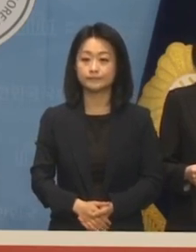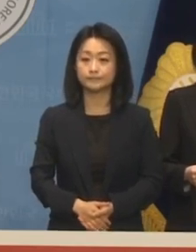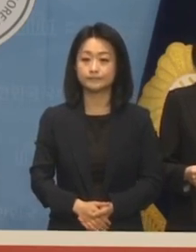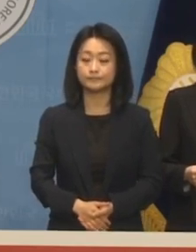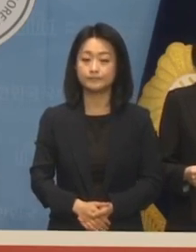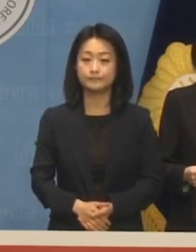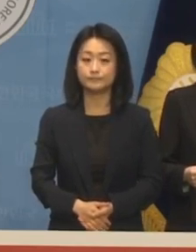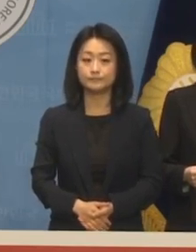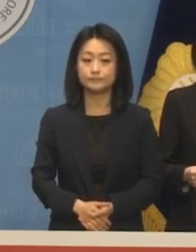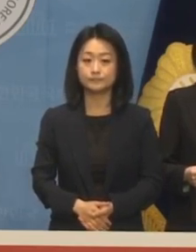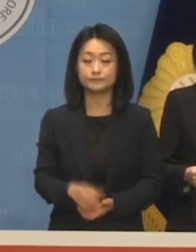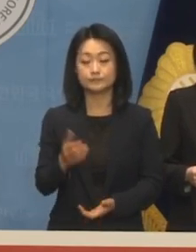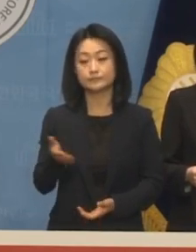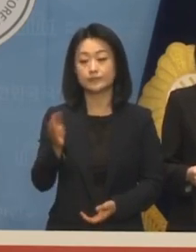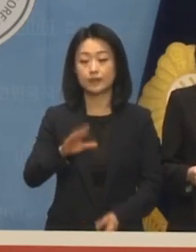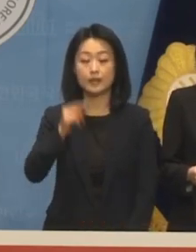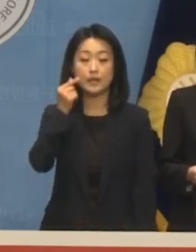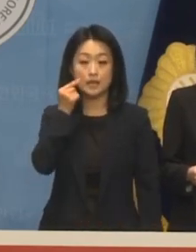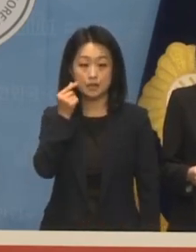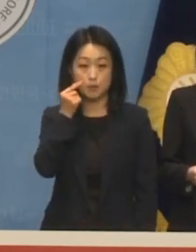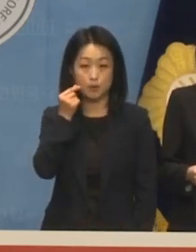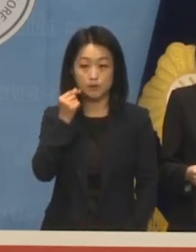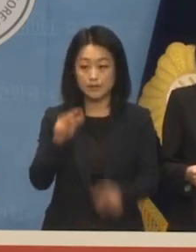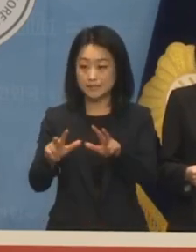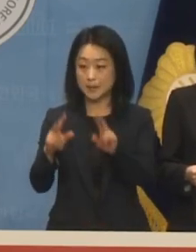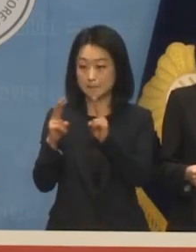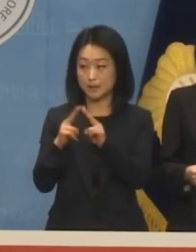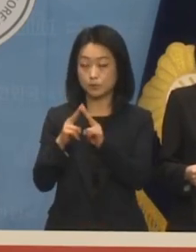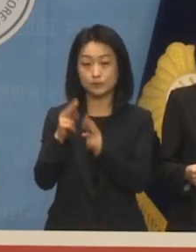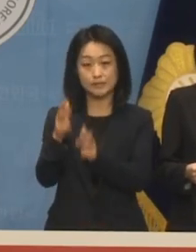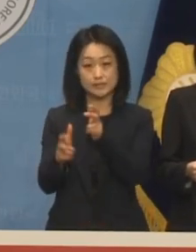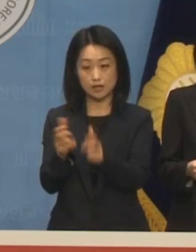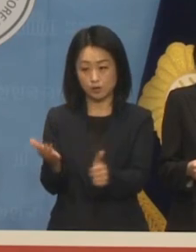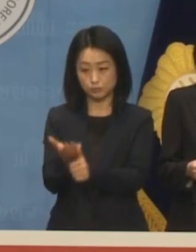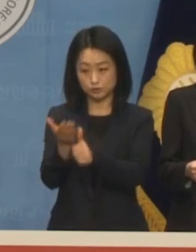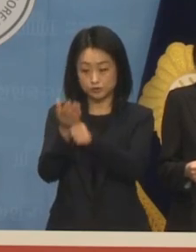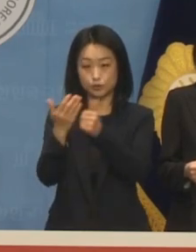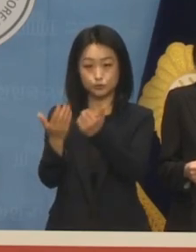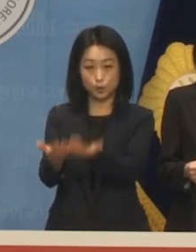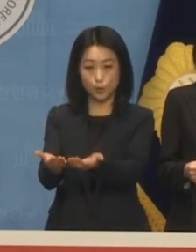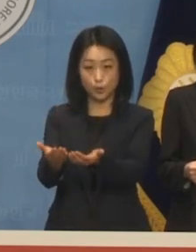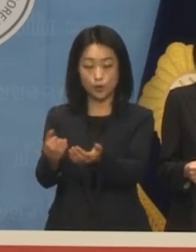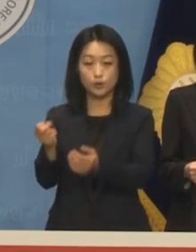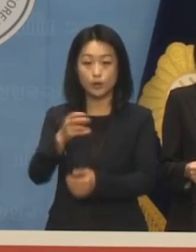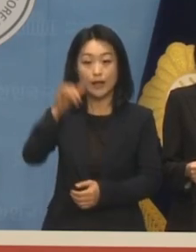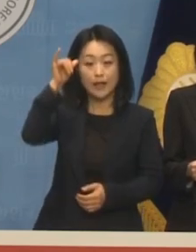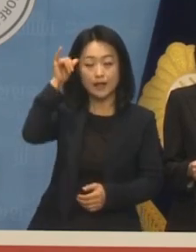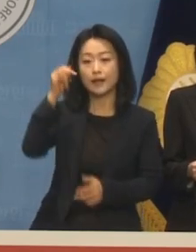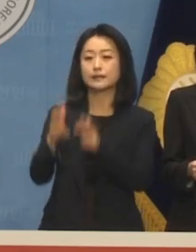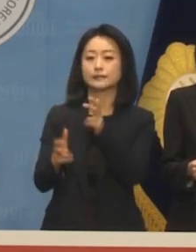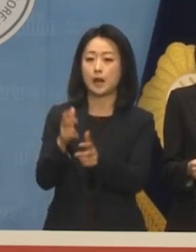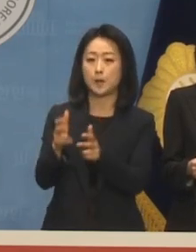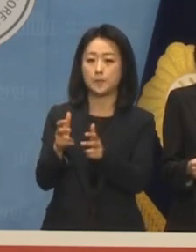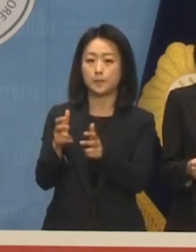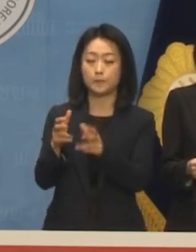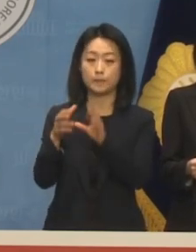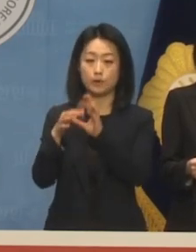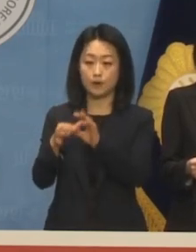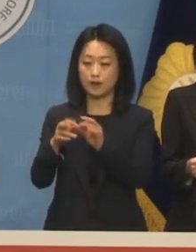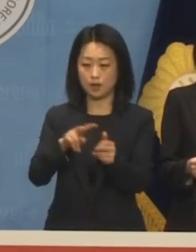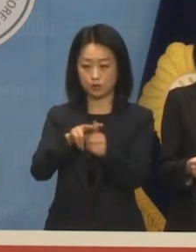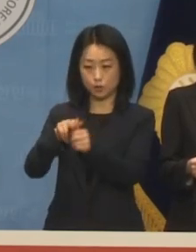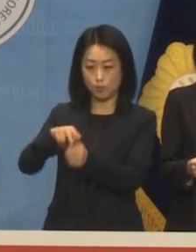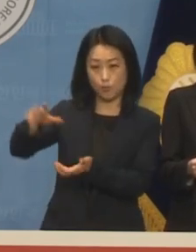것입니다 반면 일본은 현 반도체 산업육성과 더불어 인공지능 산업의 정점에 있는